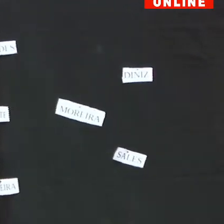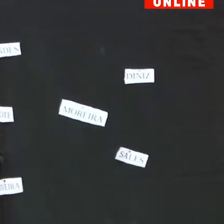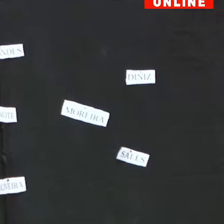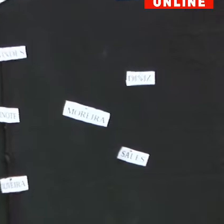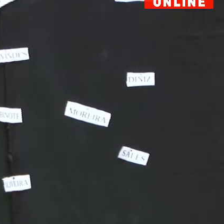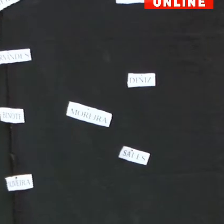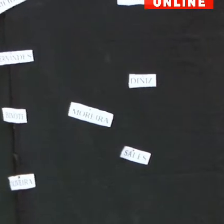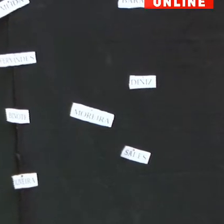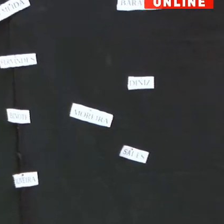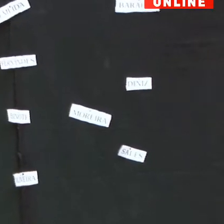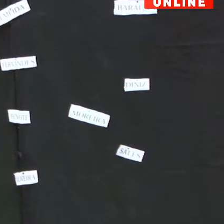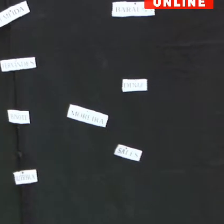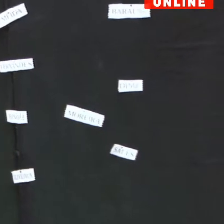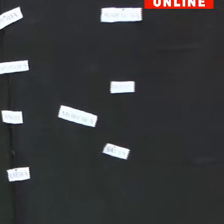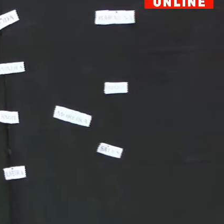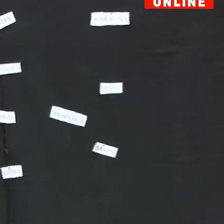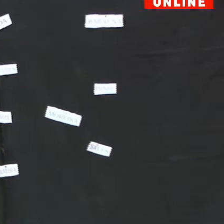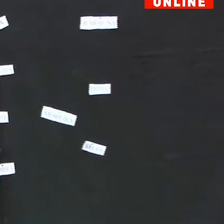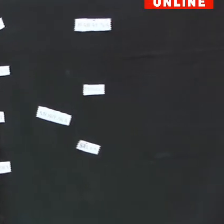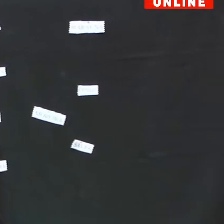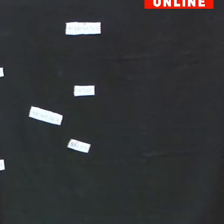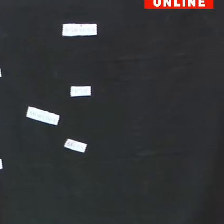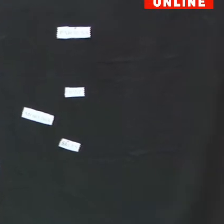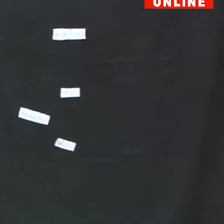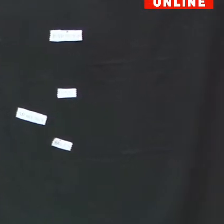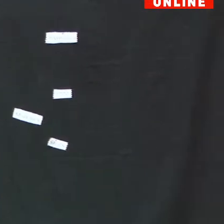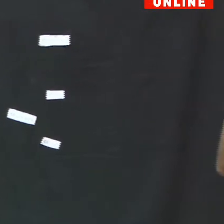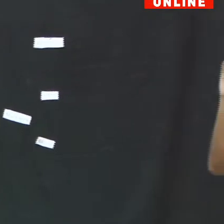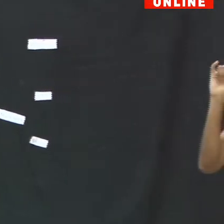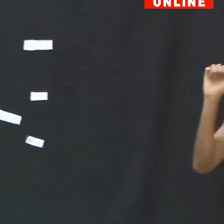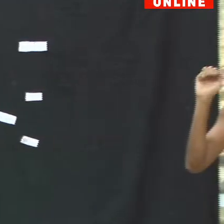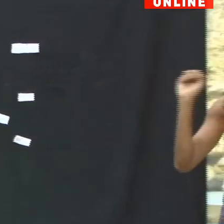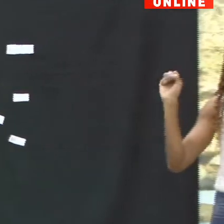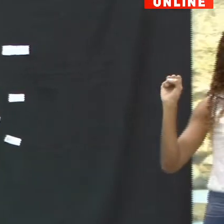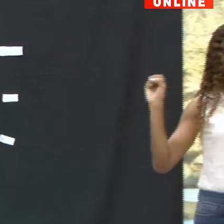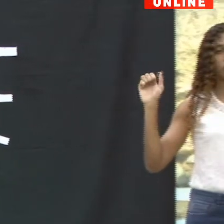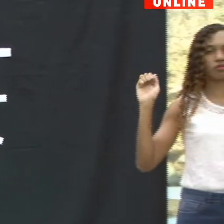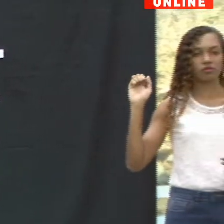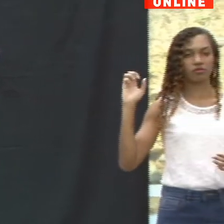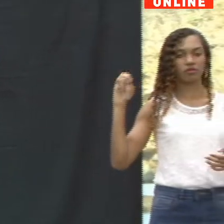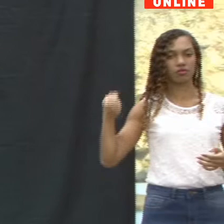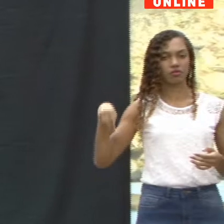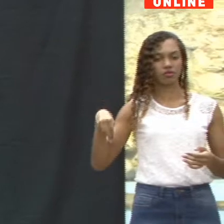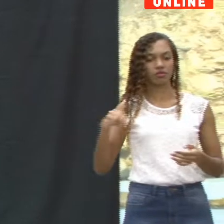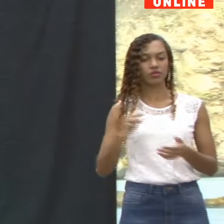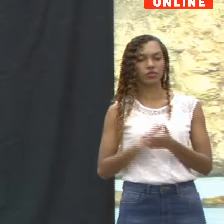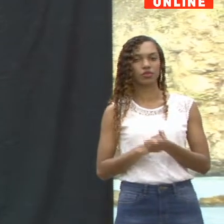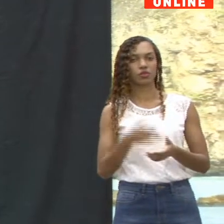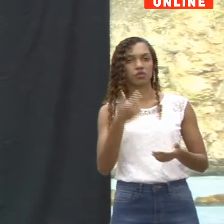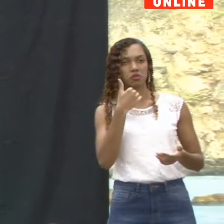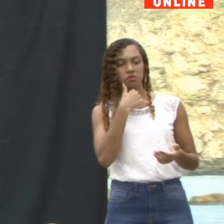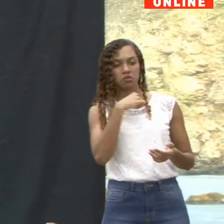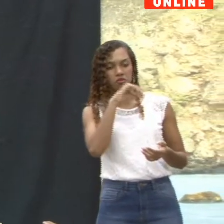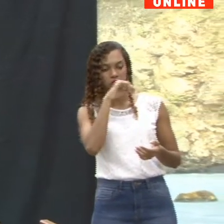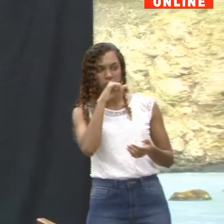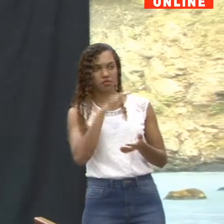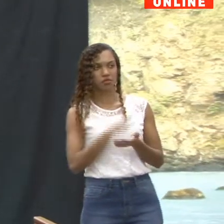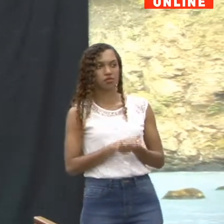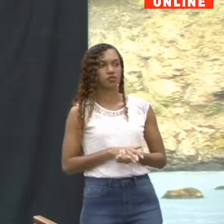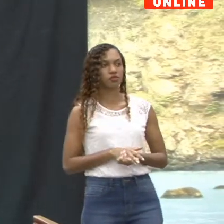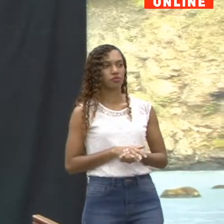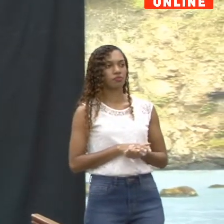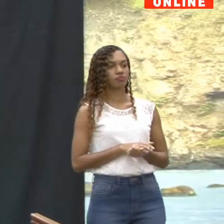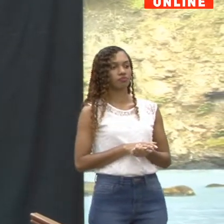agora o Alisson e seus pais. O Alisson vai estar fazendo algo aqui muito